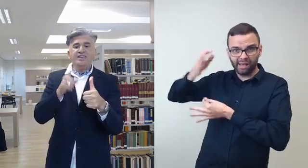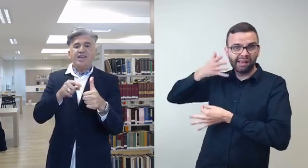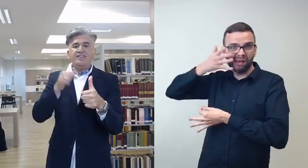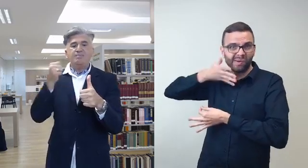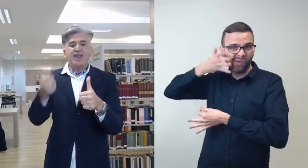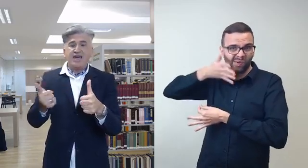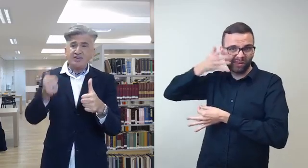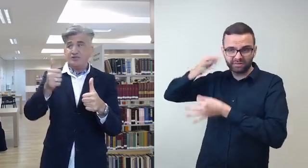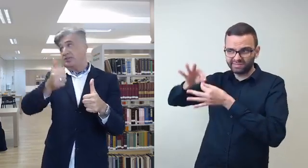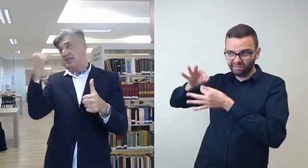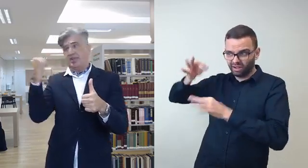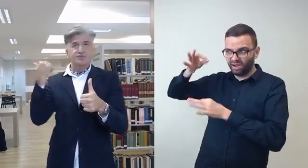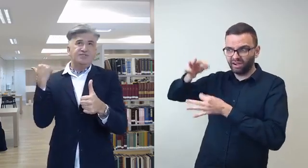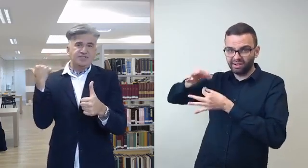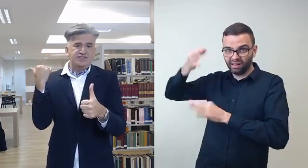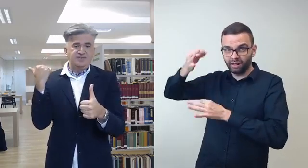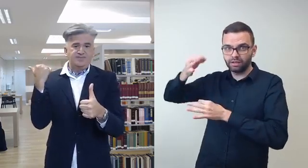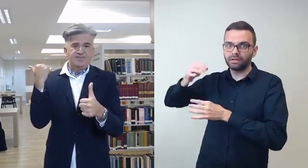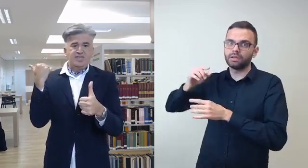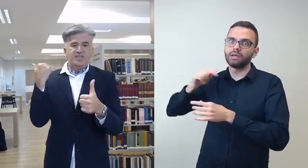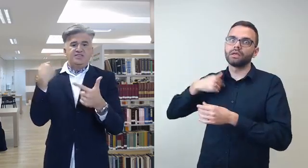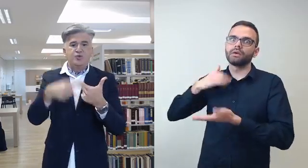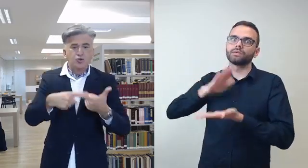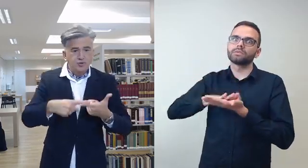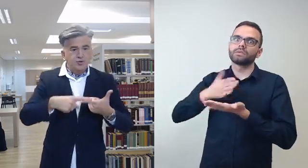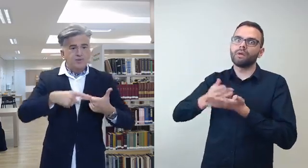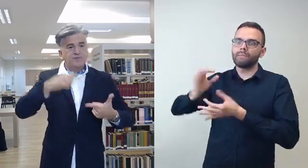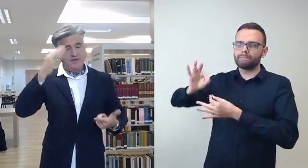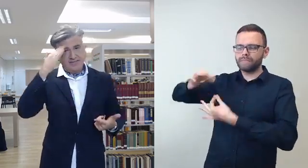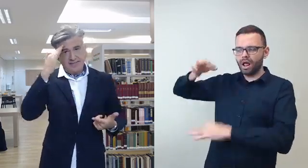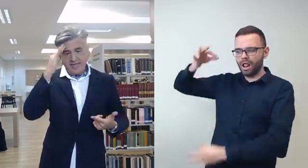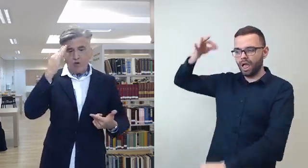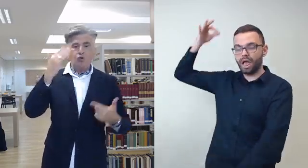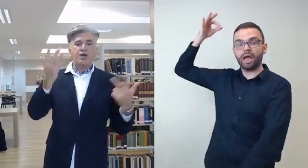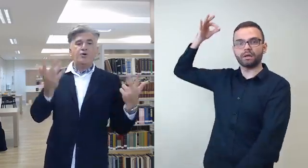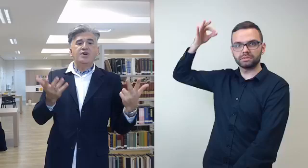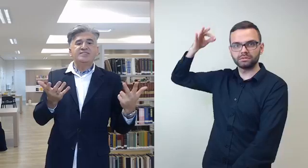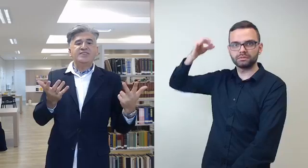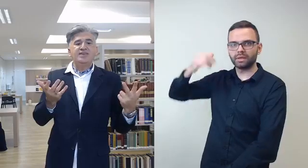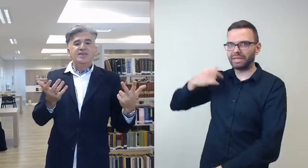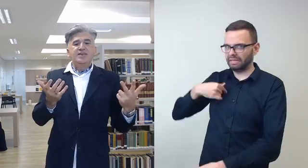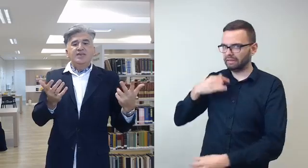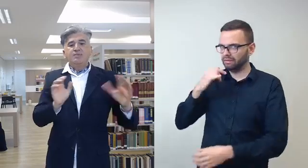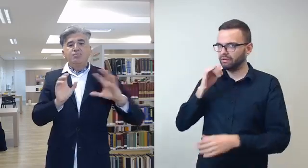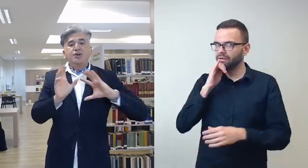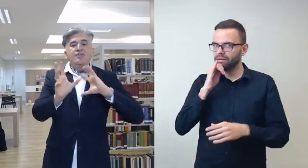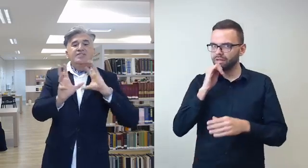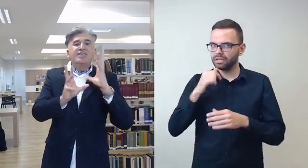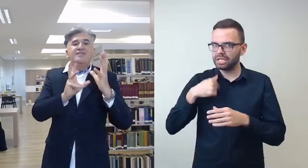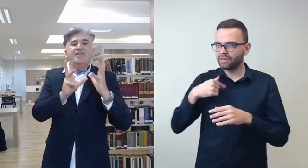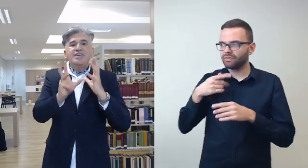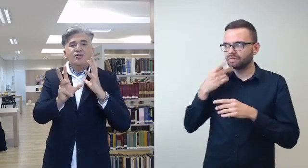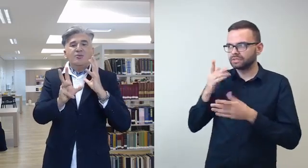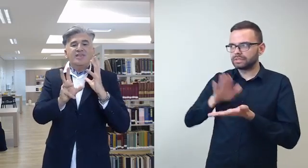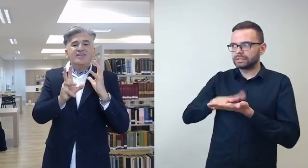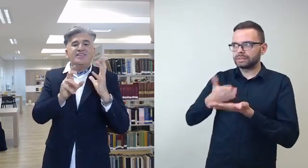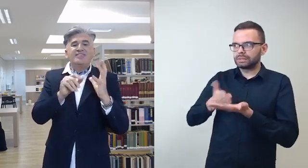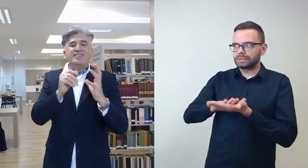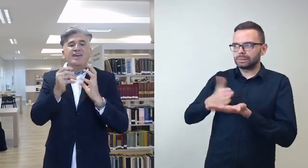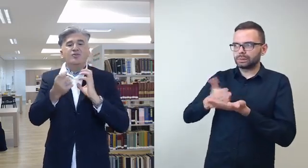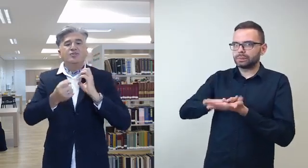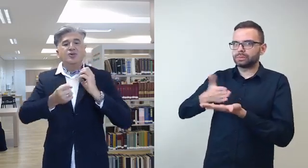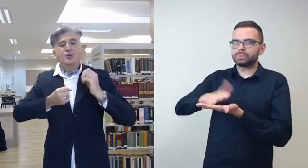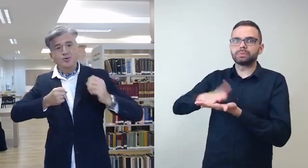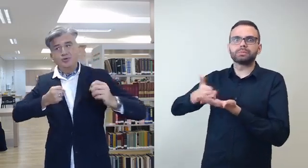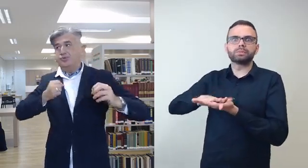em sinais e palavras o que ele não disse. Segundo, não entender alguma coisa e por não entender começa a